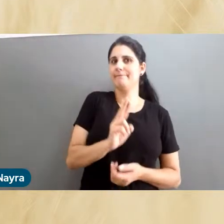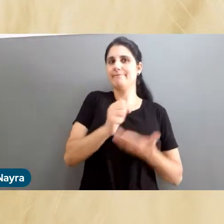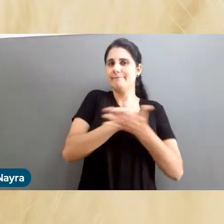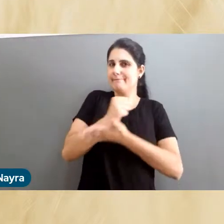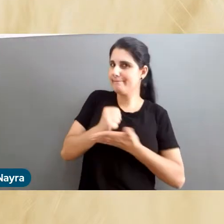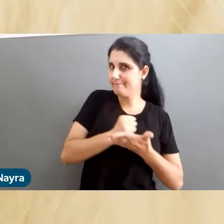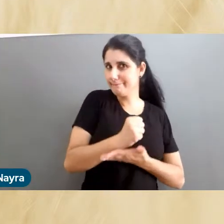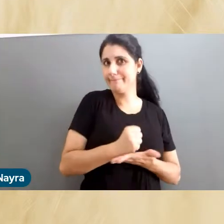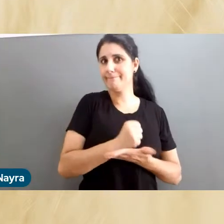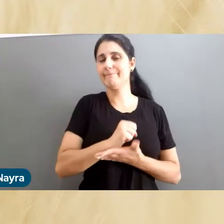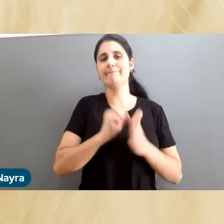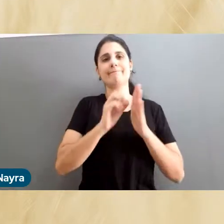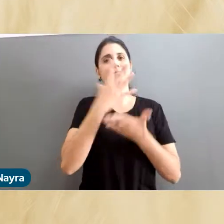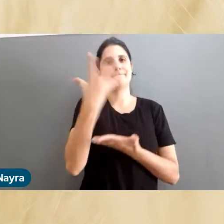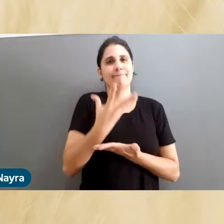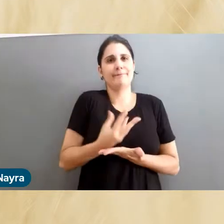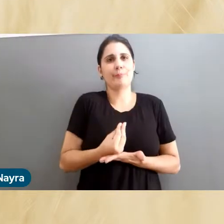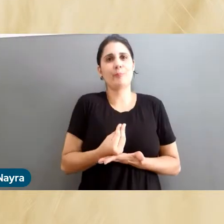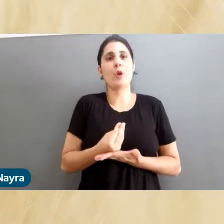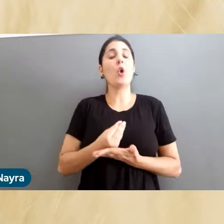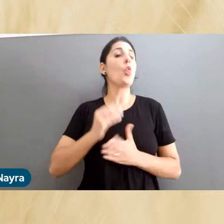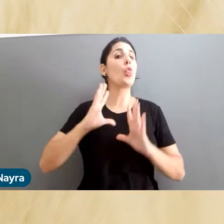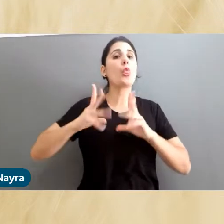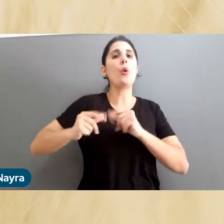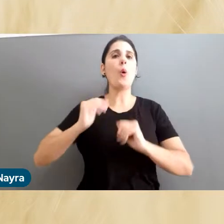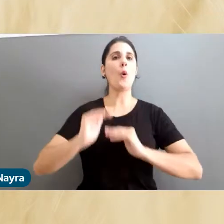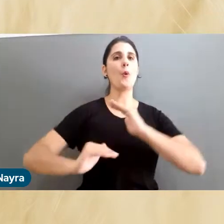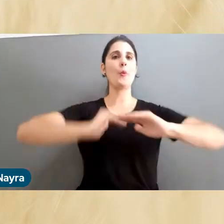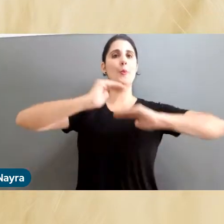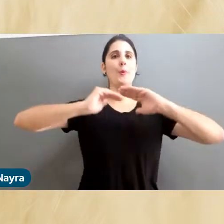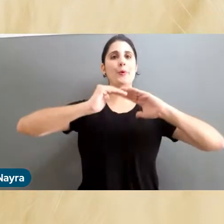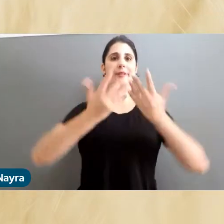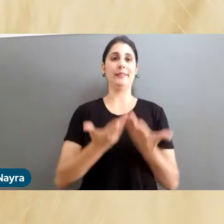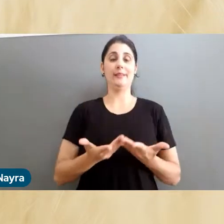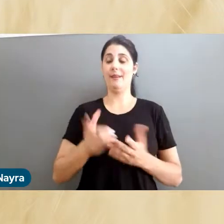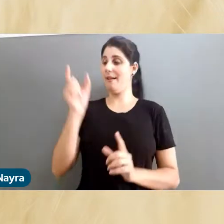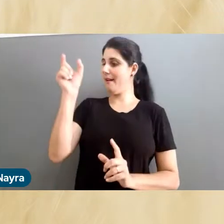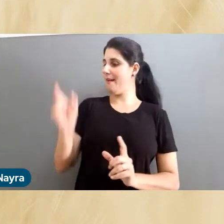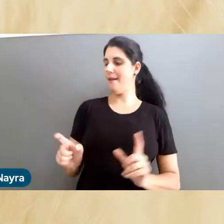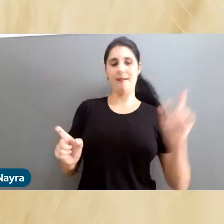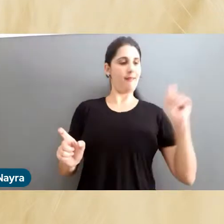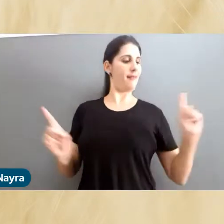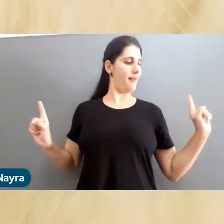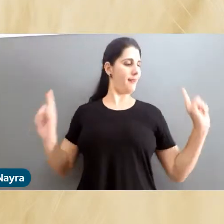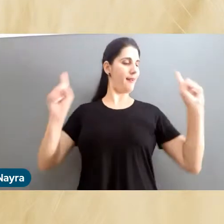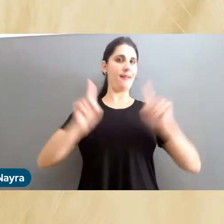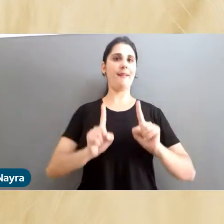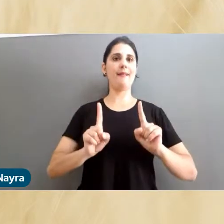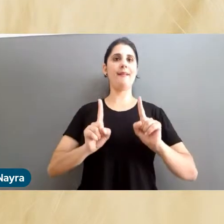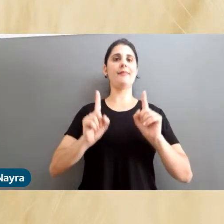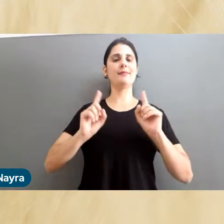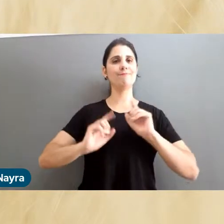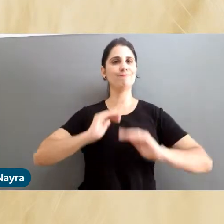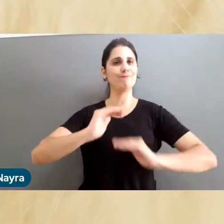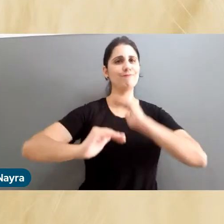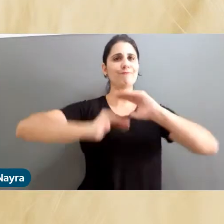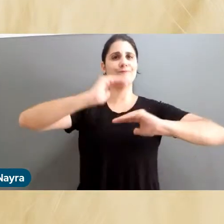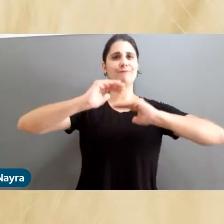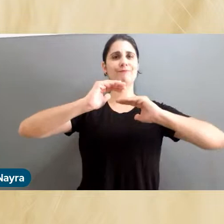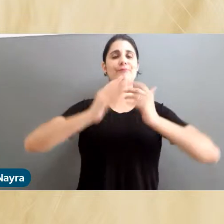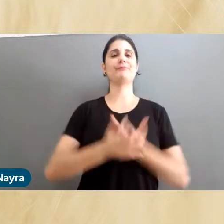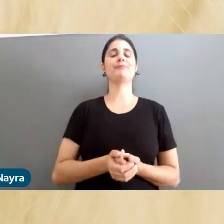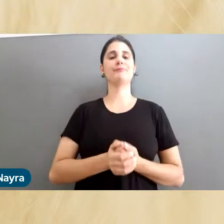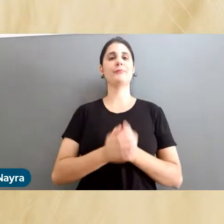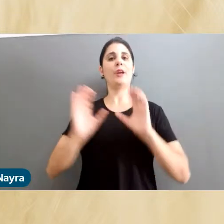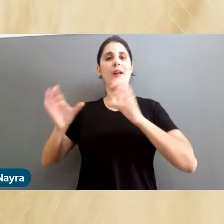doutrina espírita. Tudo progride. Como indivíduos, como unidades, nós progredimos. As